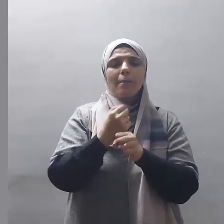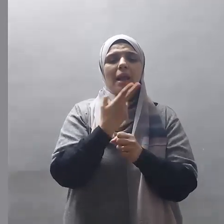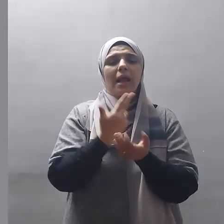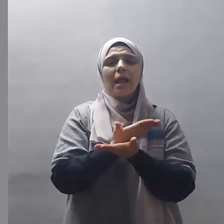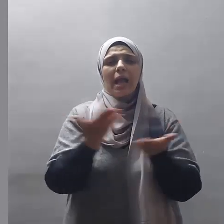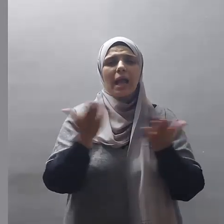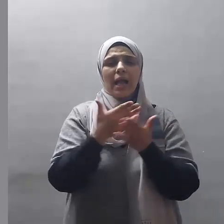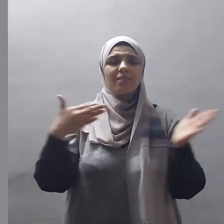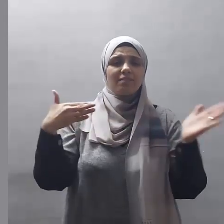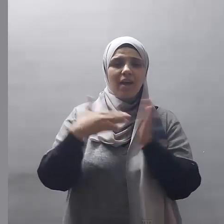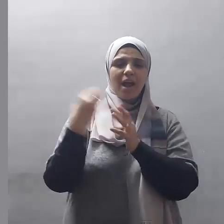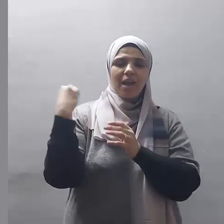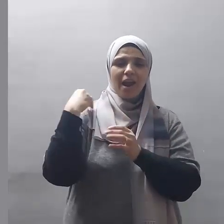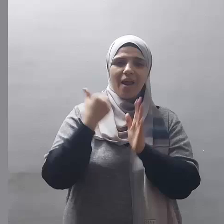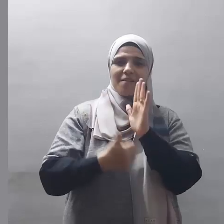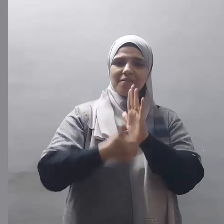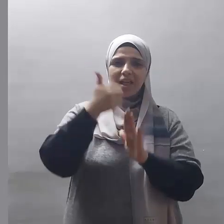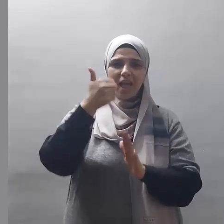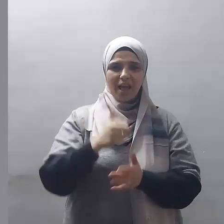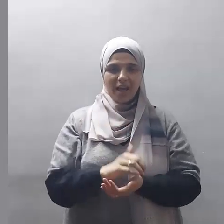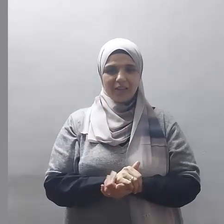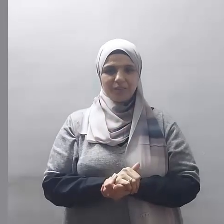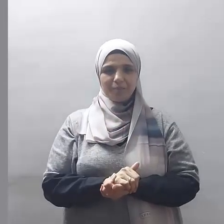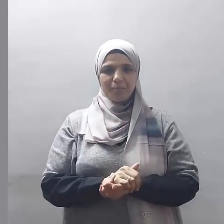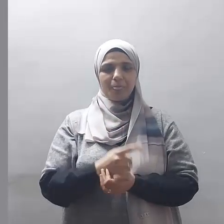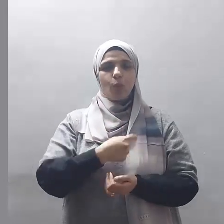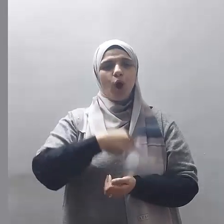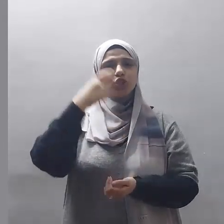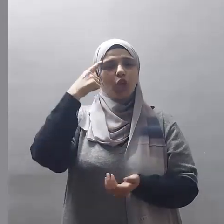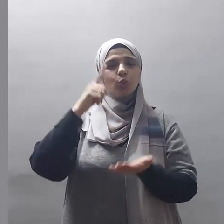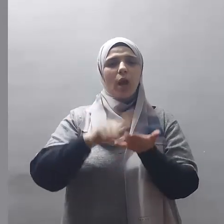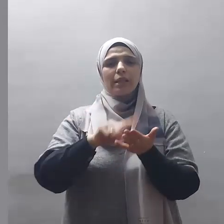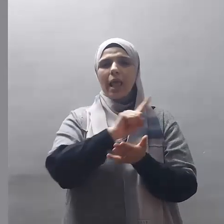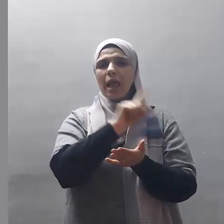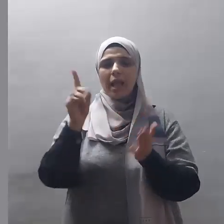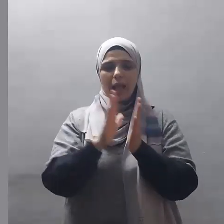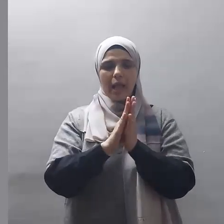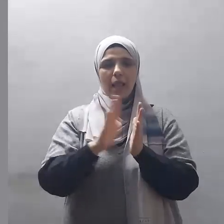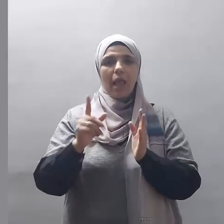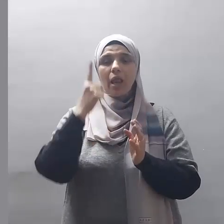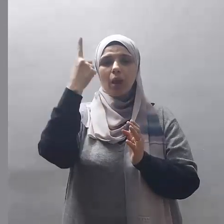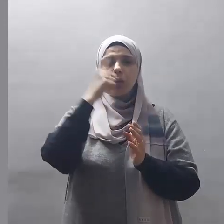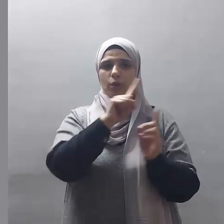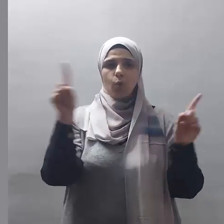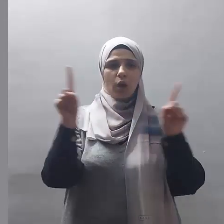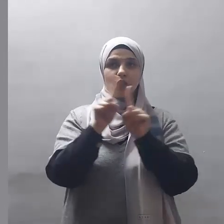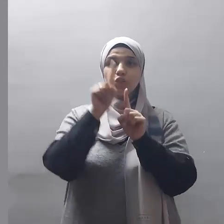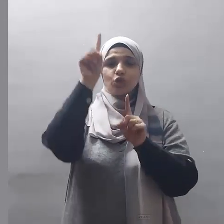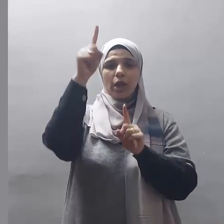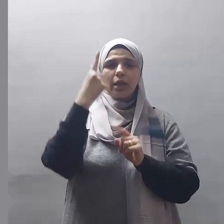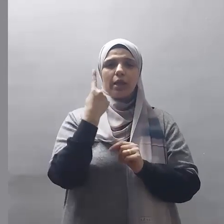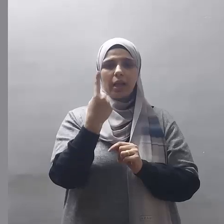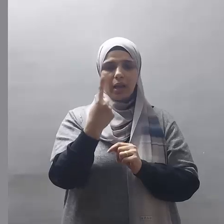لعلكم تفلحون واشهد ان لا اله الا الله وحده لا شريك له